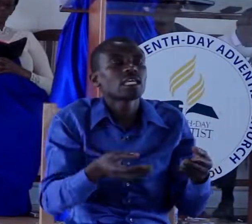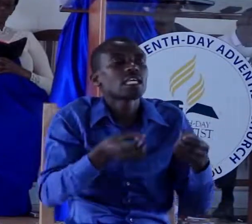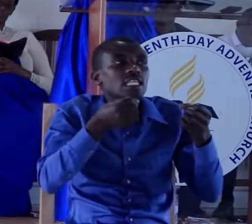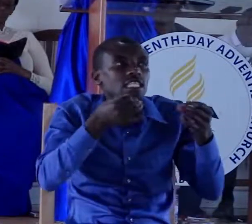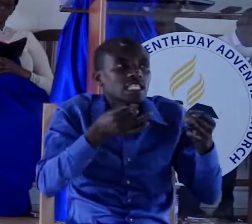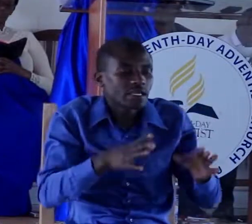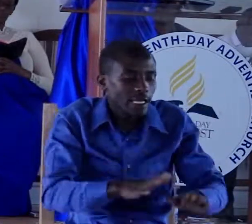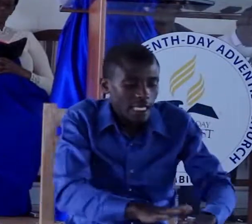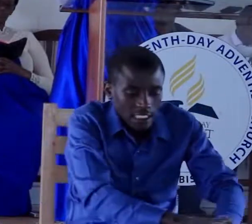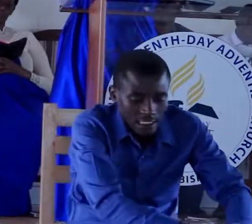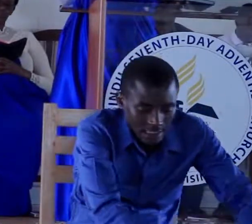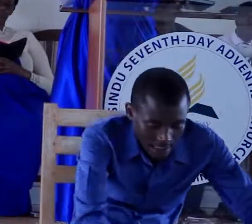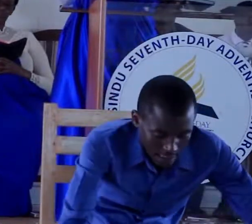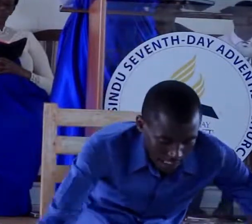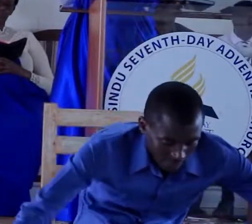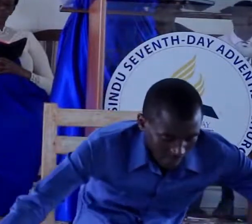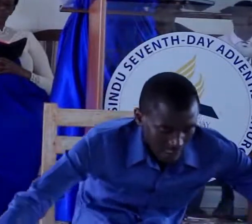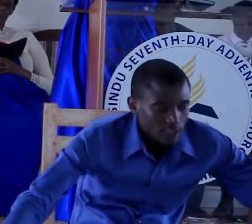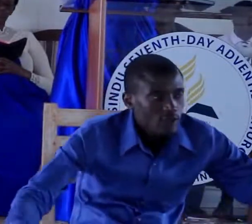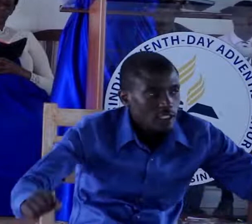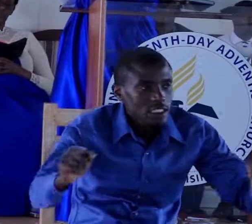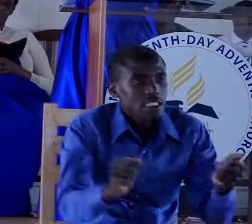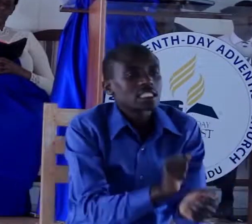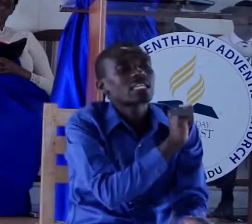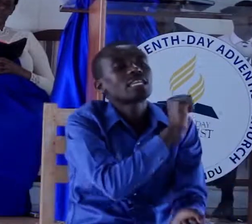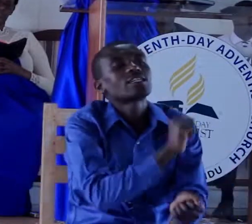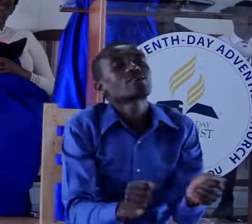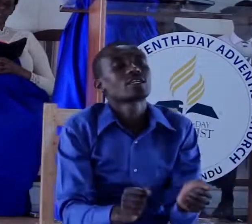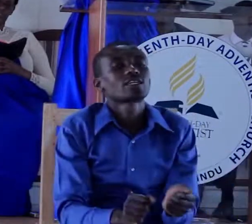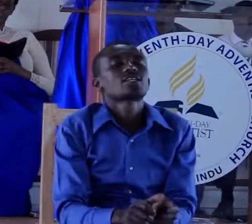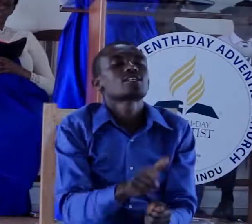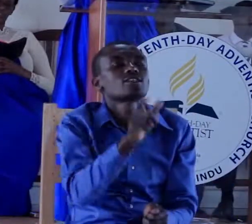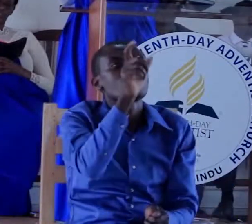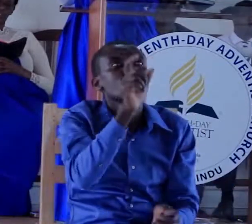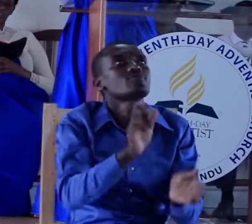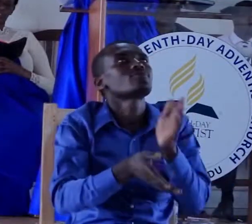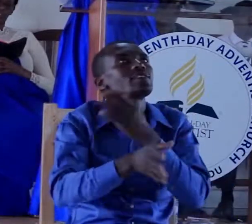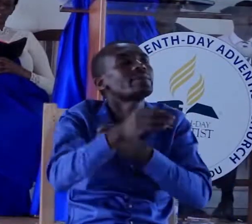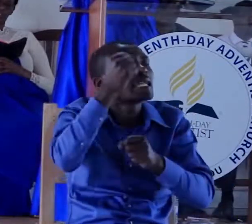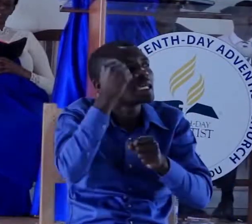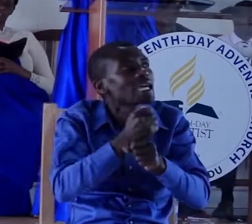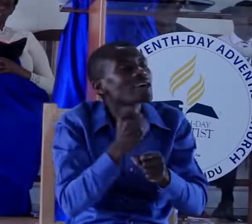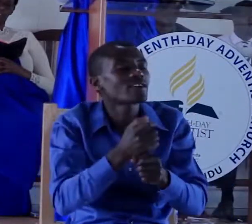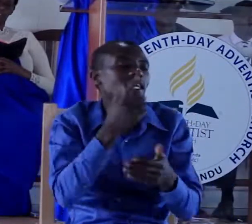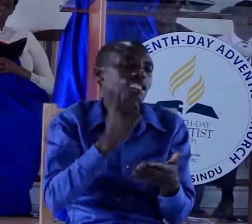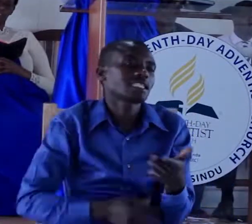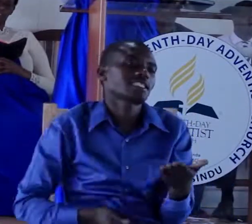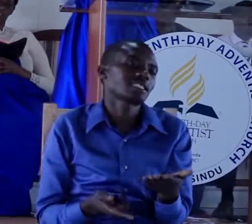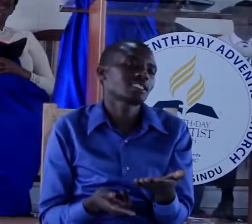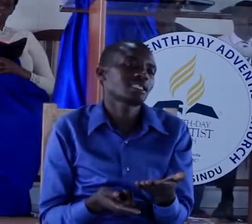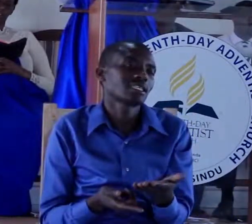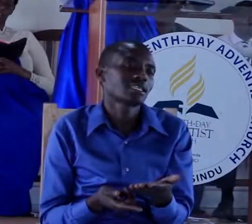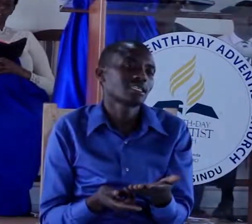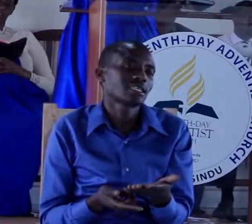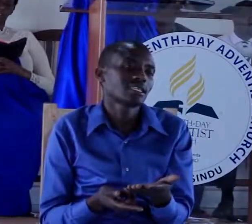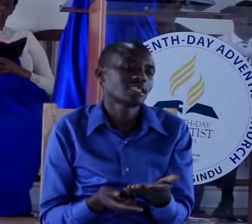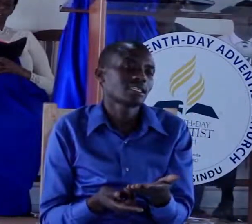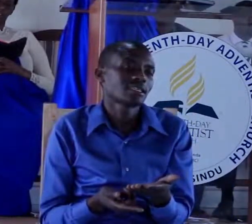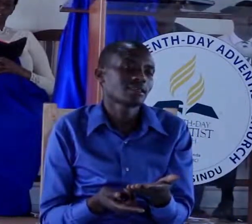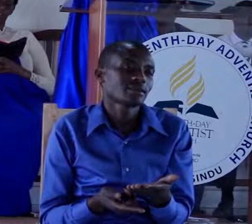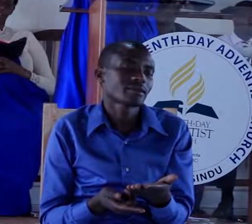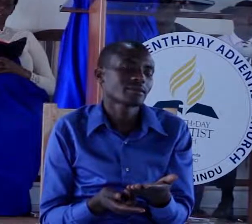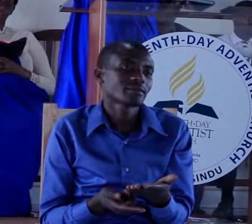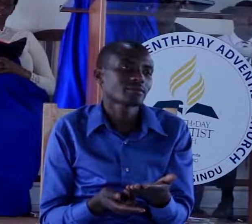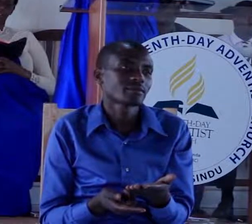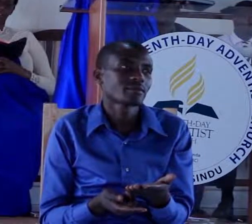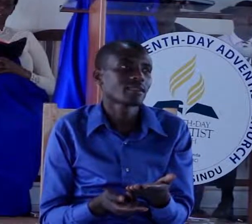imfatiro zishenywe umukiranutsi yakora iki nyemerera rero dukomeze tuganire ko ni ukuganira gusa uyu munsi none